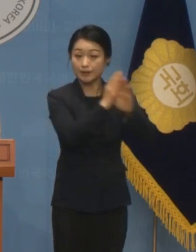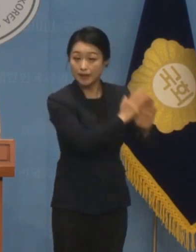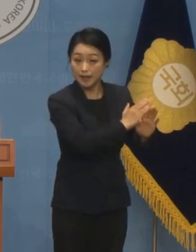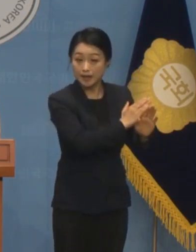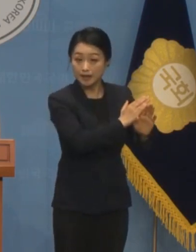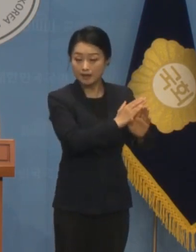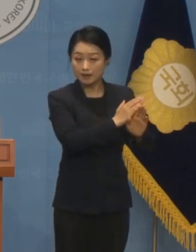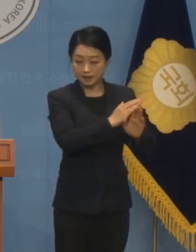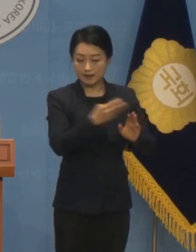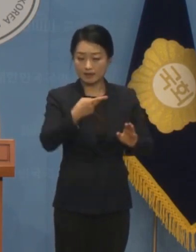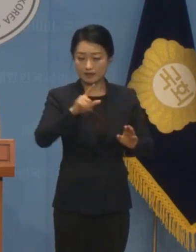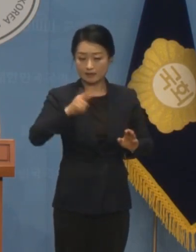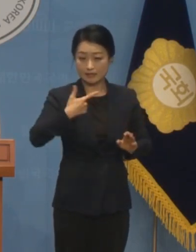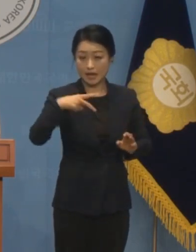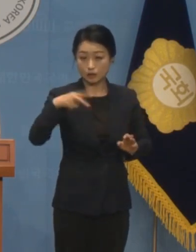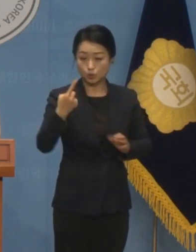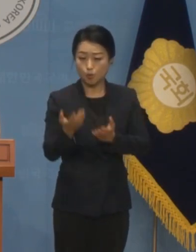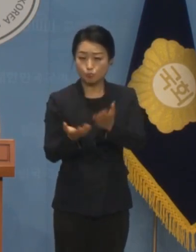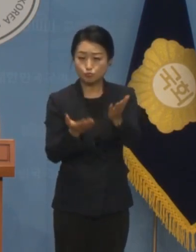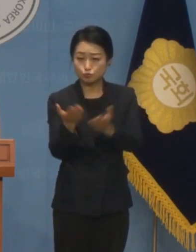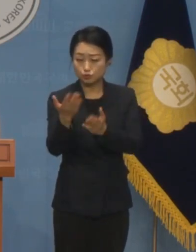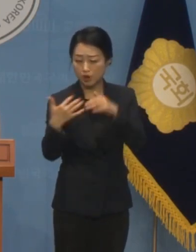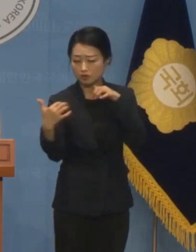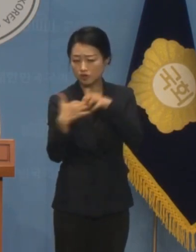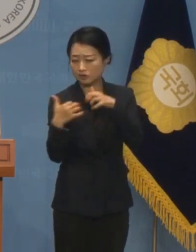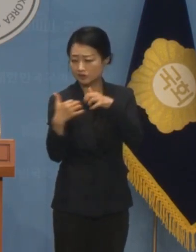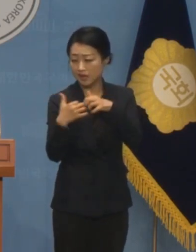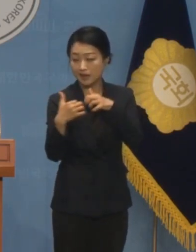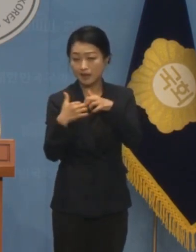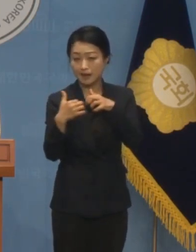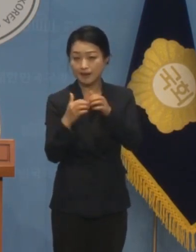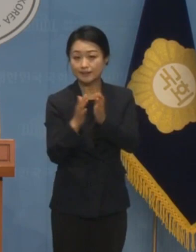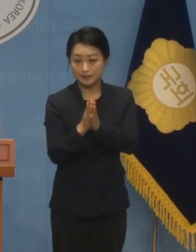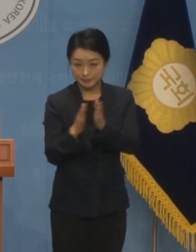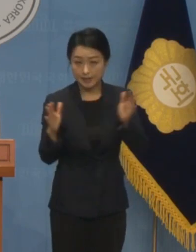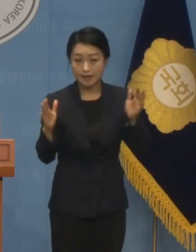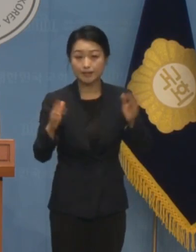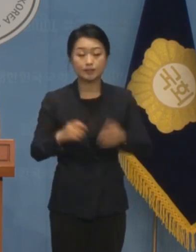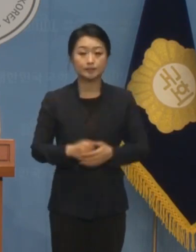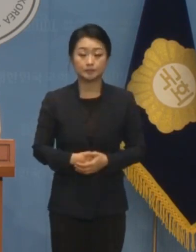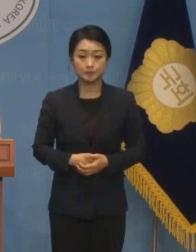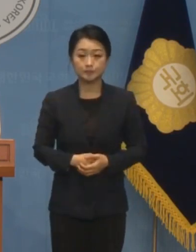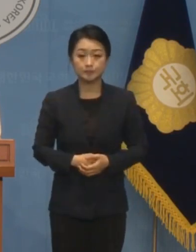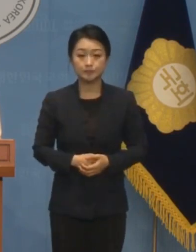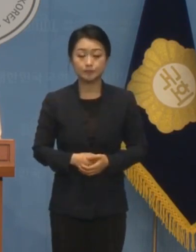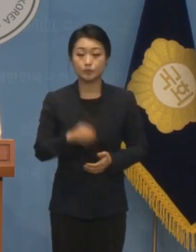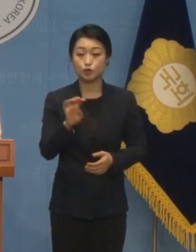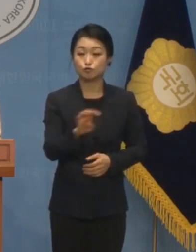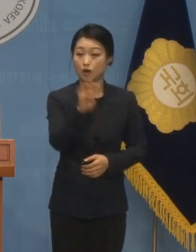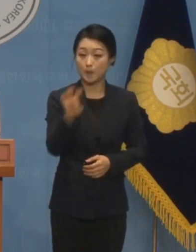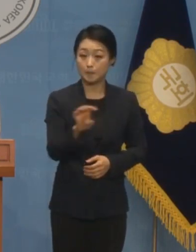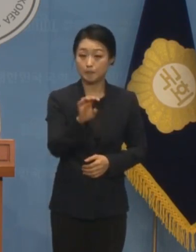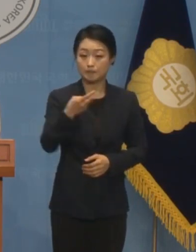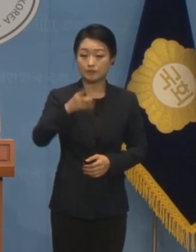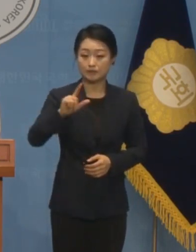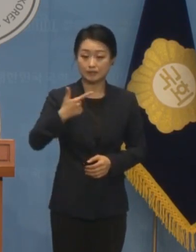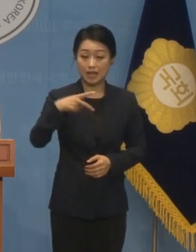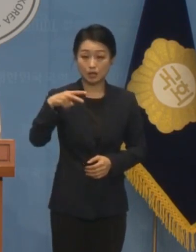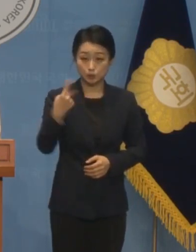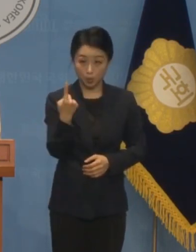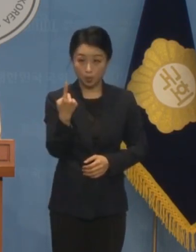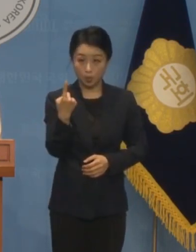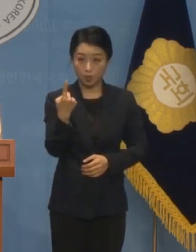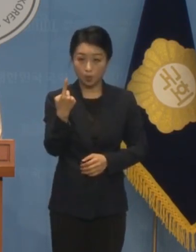소리 없는 탄소 중립 무역 전쟁이 이미 진행되고 있습니다. 유럽연합의 탄소 국경 조정